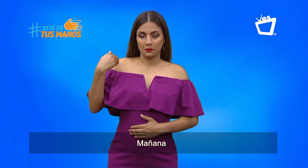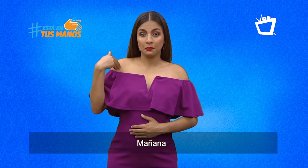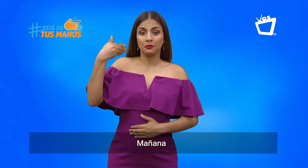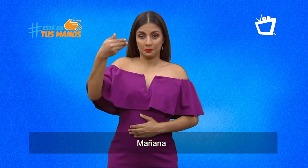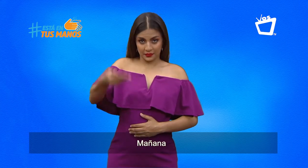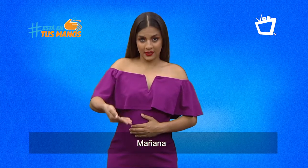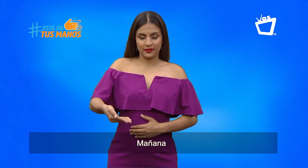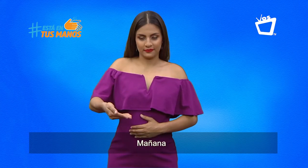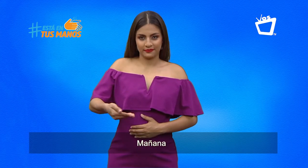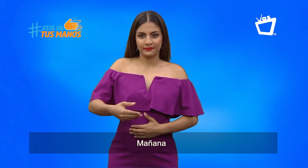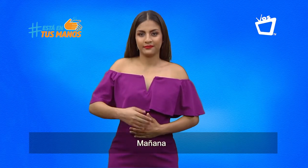mañana